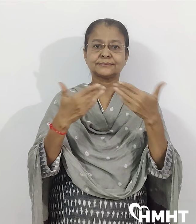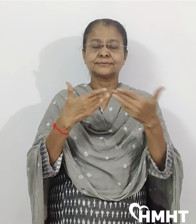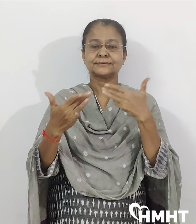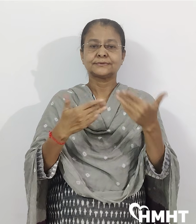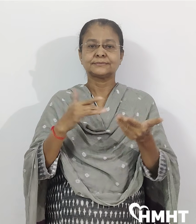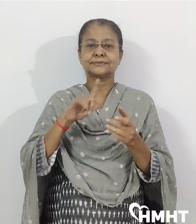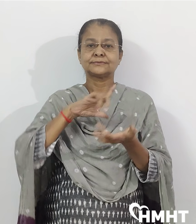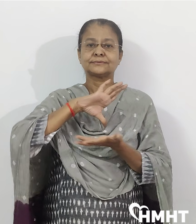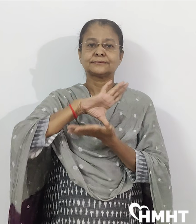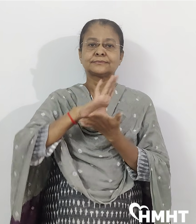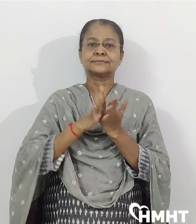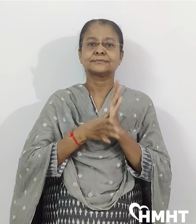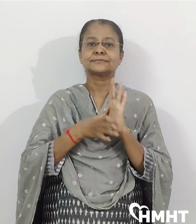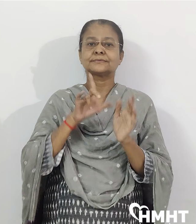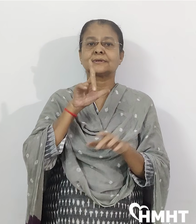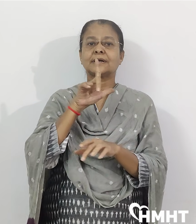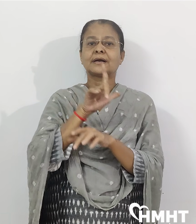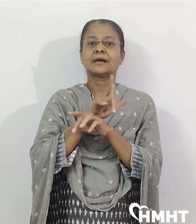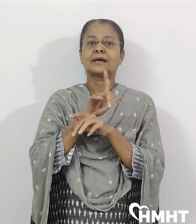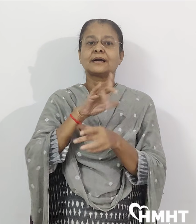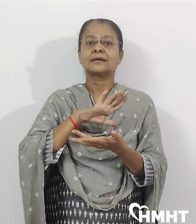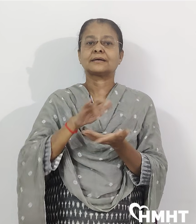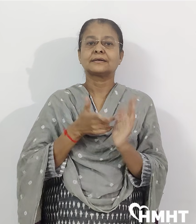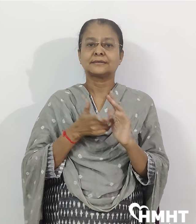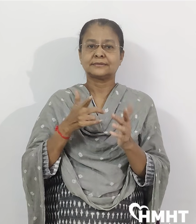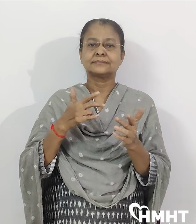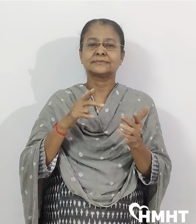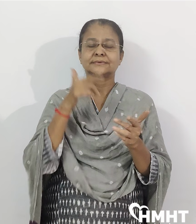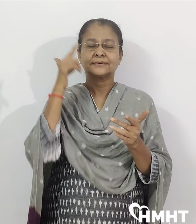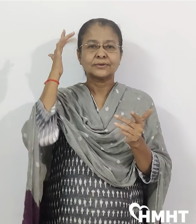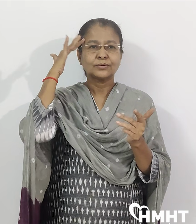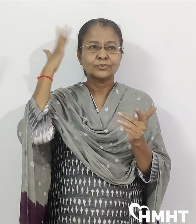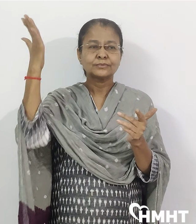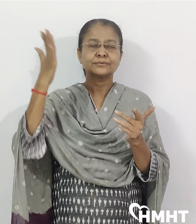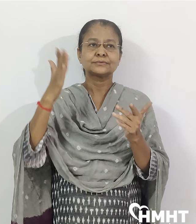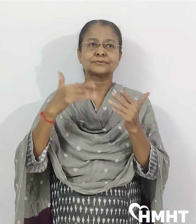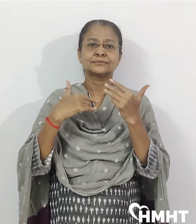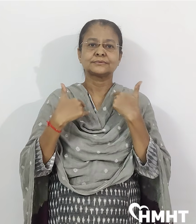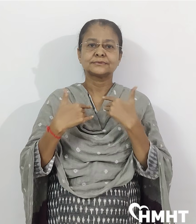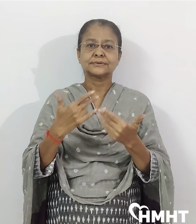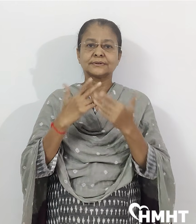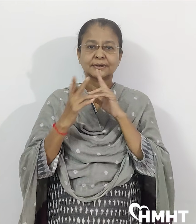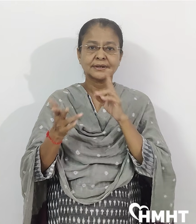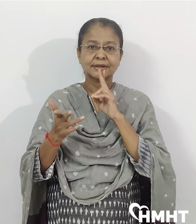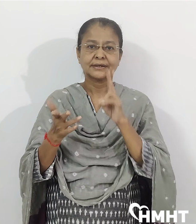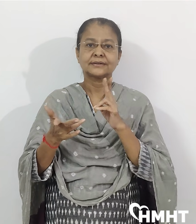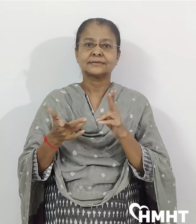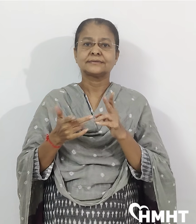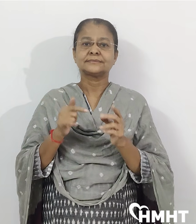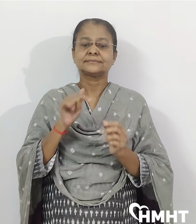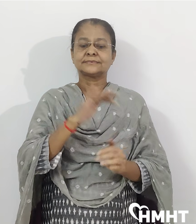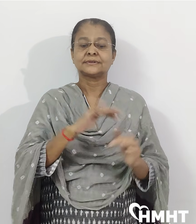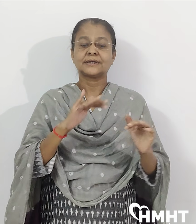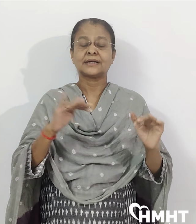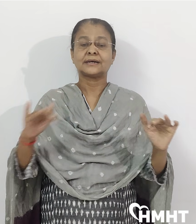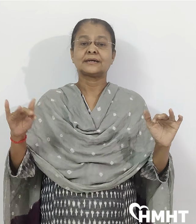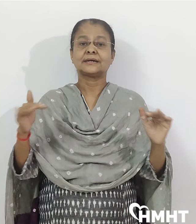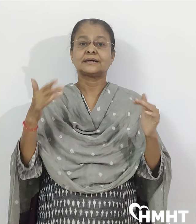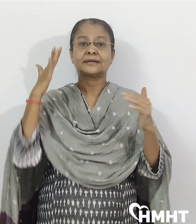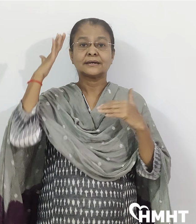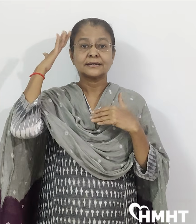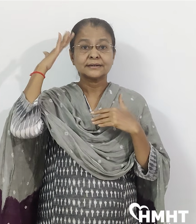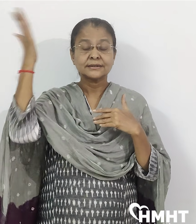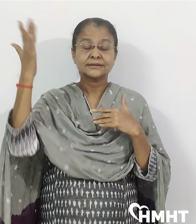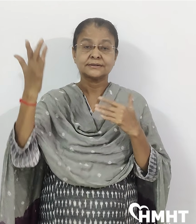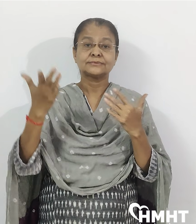મારો પ્રોફેશન છે ને ટીચિંગનો છે, તો મારે દિવસમાં 8 કલાક સ્ટુડન્ટોને વળવાનું બી થાય, પનિશમેન્ટ આપવાનું બી થાય, ગુસ્સે થવાનું બી થાય.